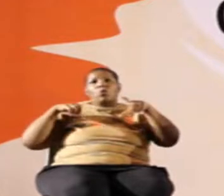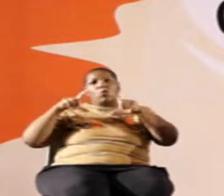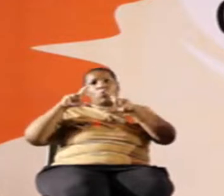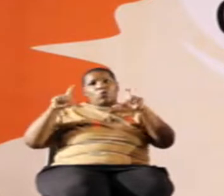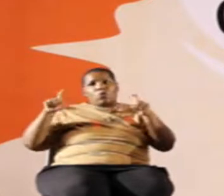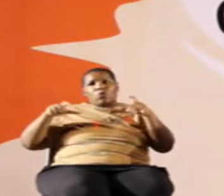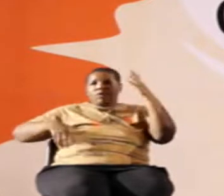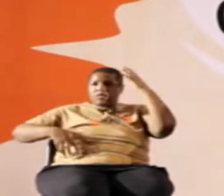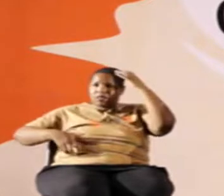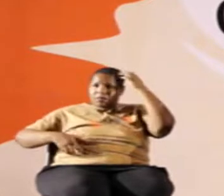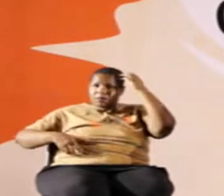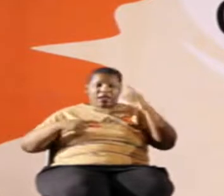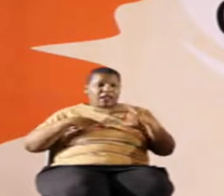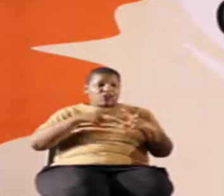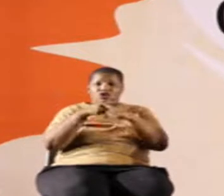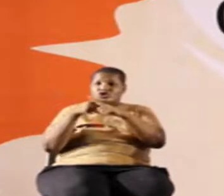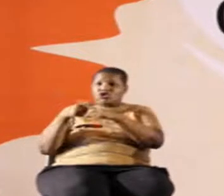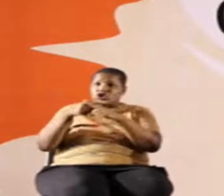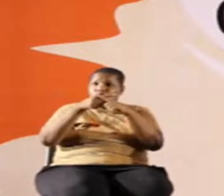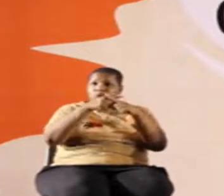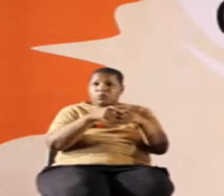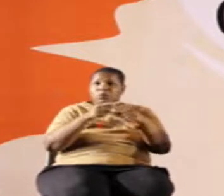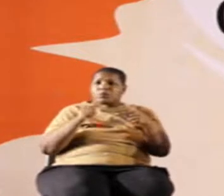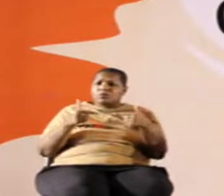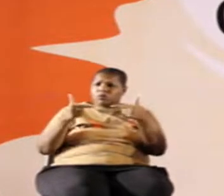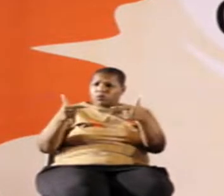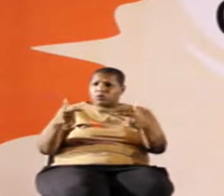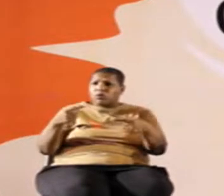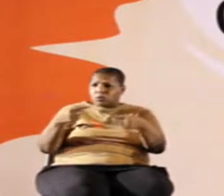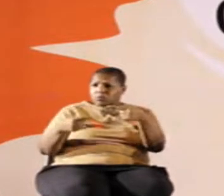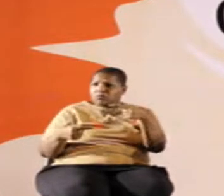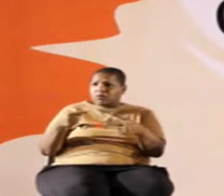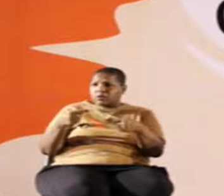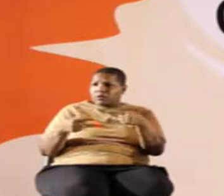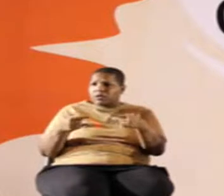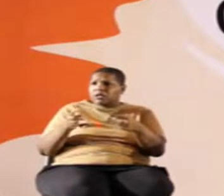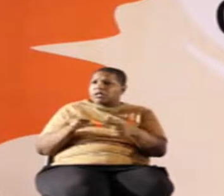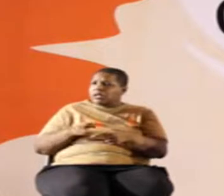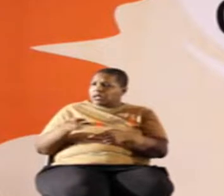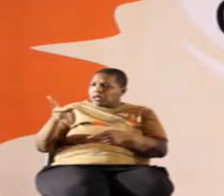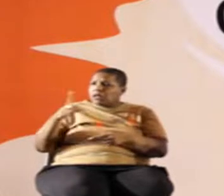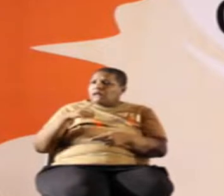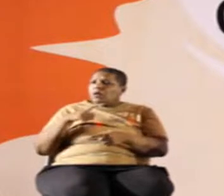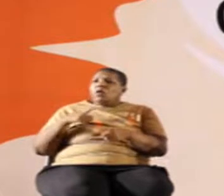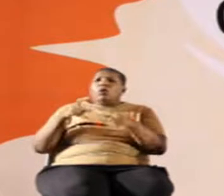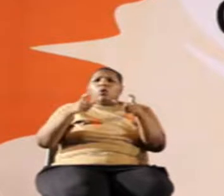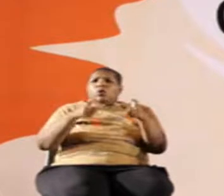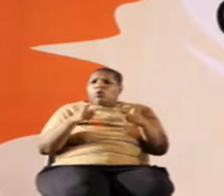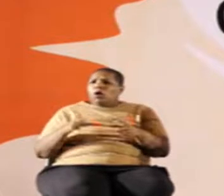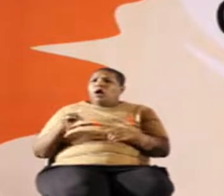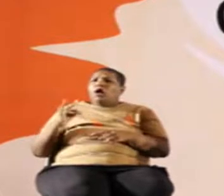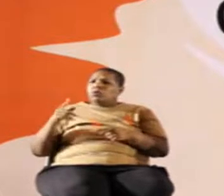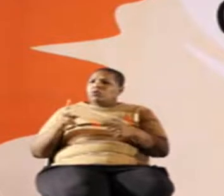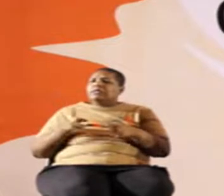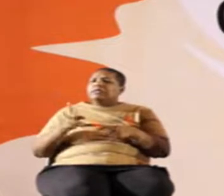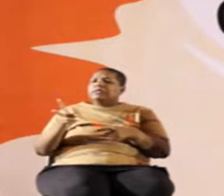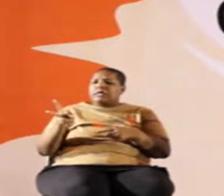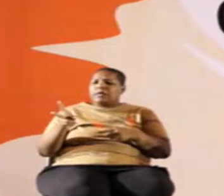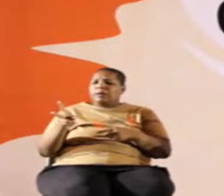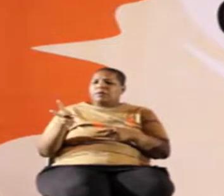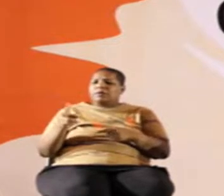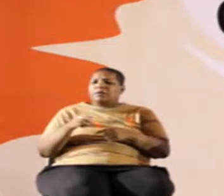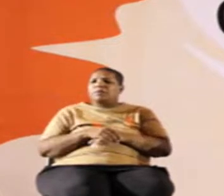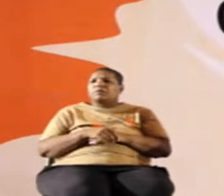lá. É disputa. A luta política se dá o tempo todo, em todo lugar. Não é?